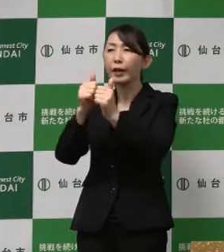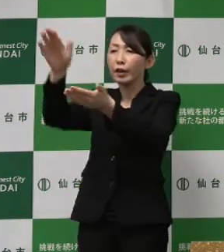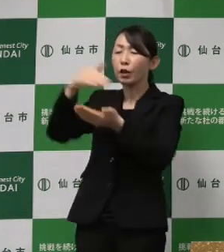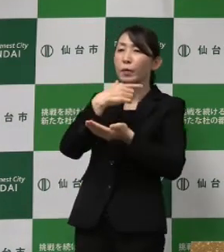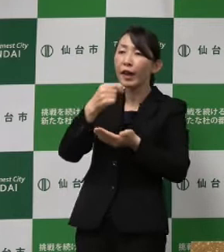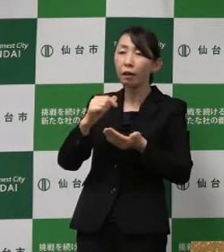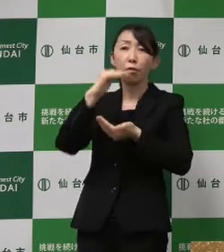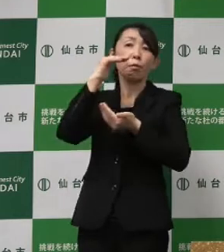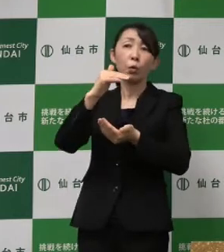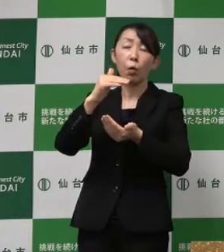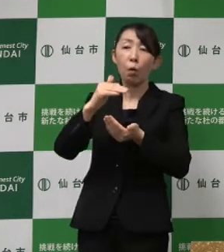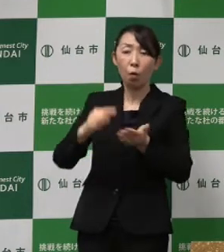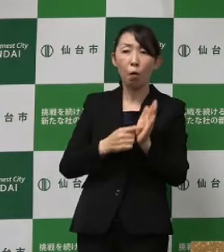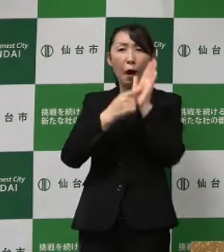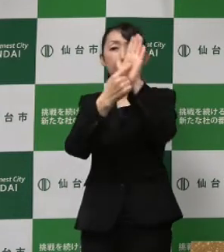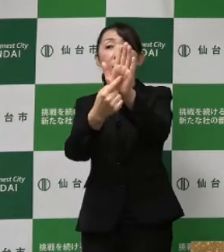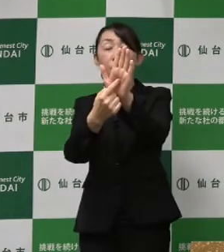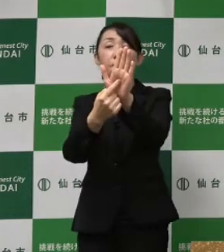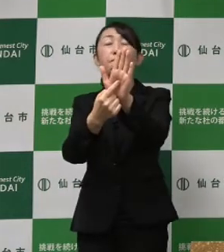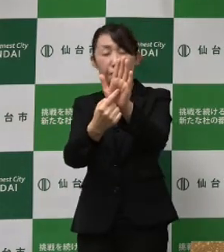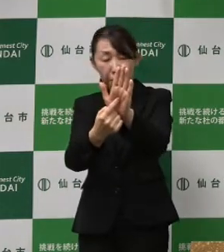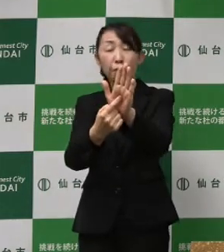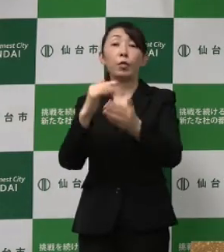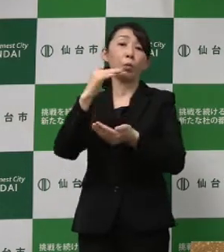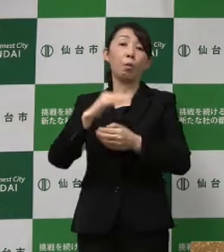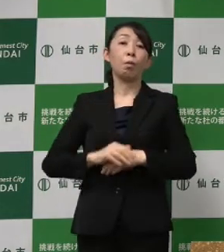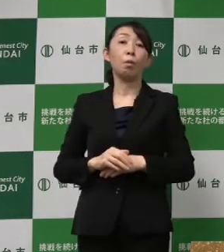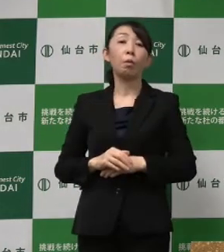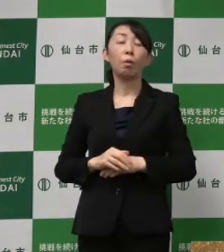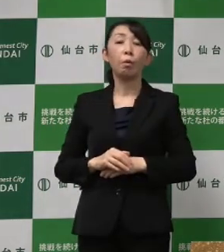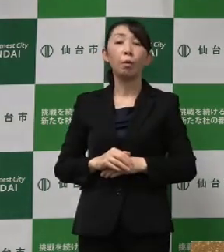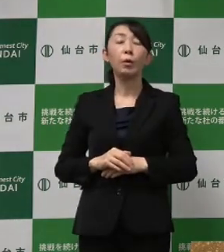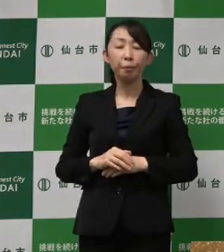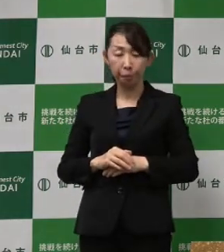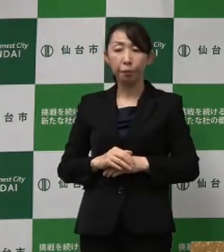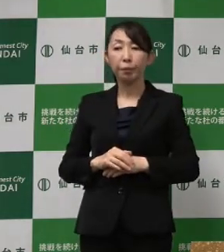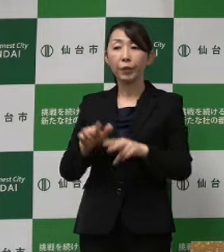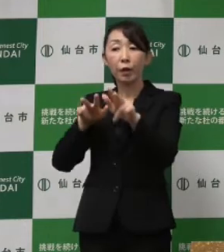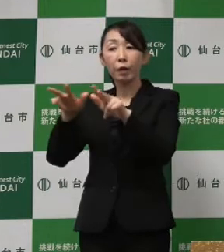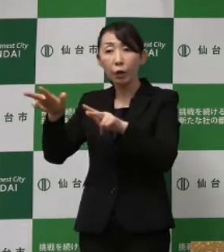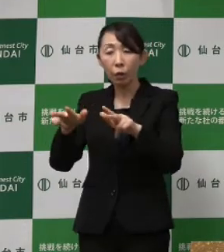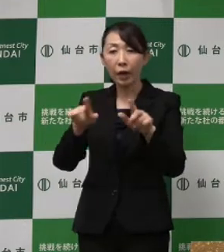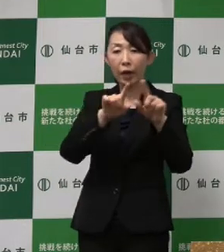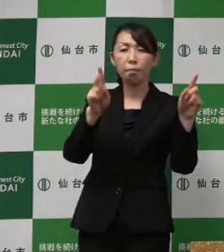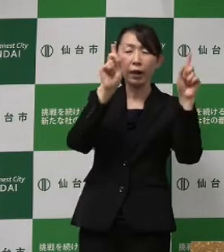ということをアピールしていくに尽きるんだというふうに思います。もちろん官民挙げてです